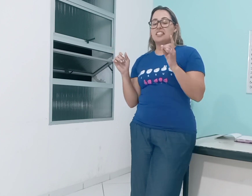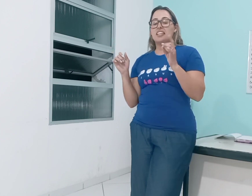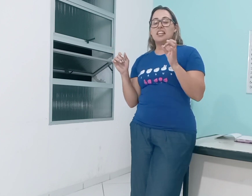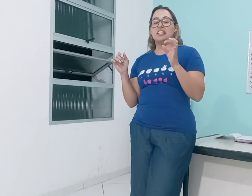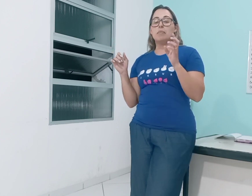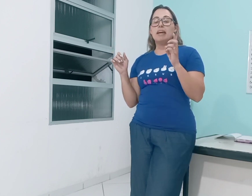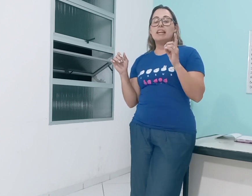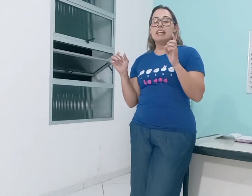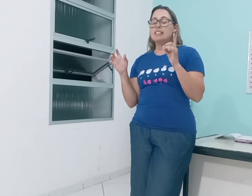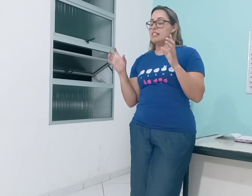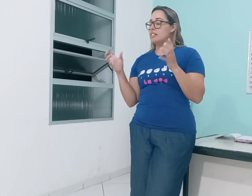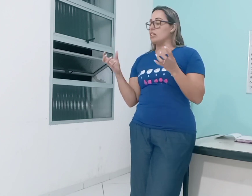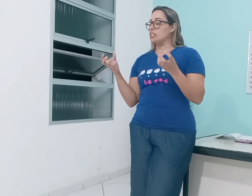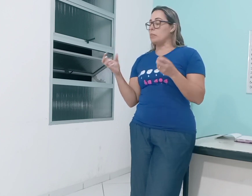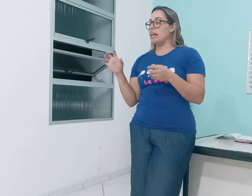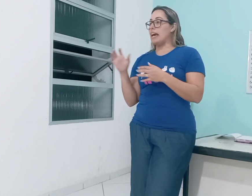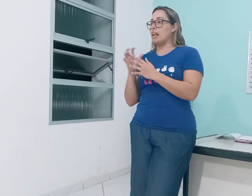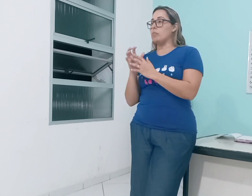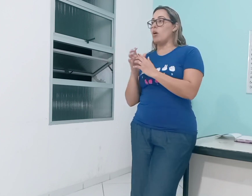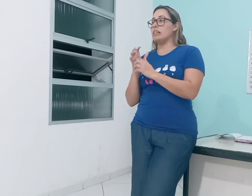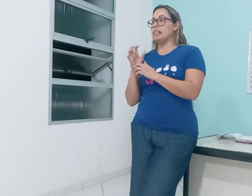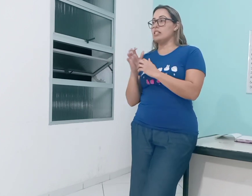E também eles ensinam a gente a pegar aquela bolinha de